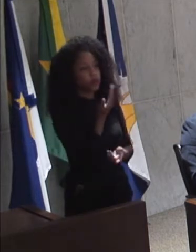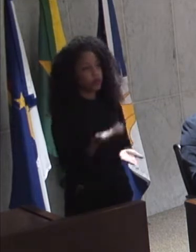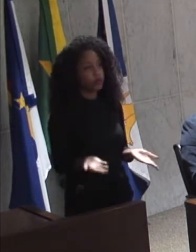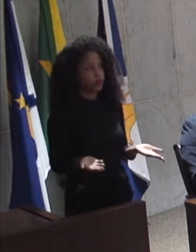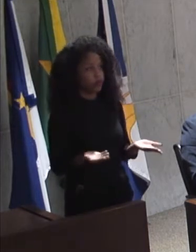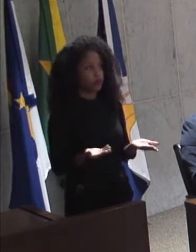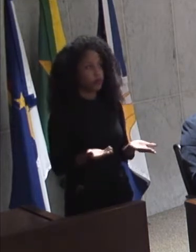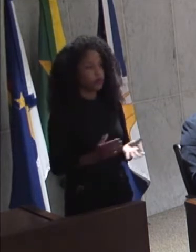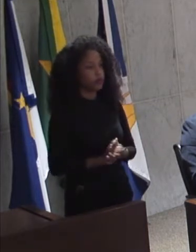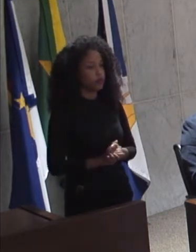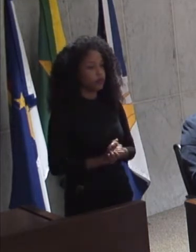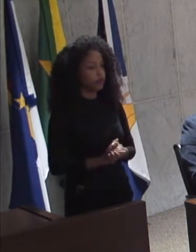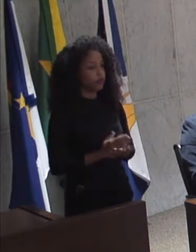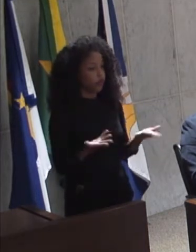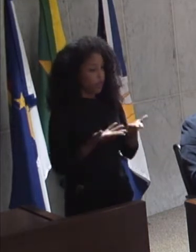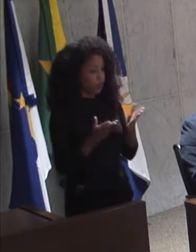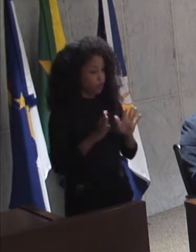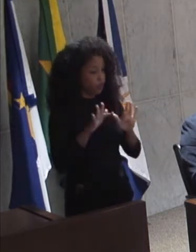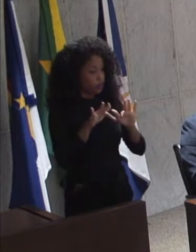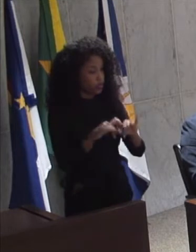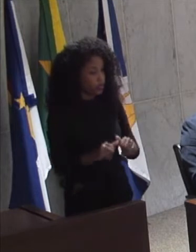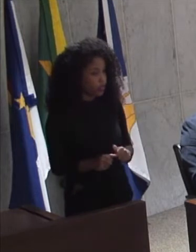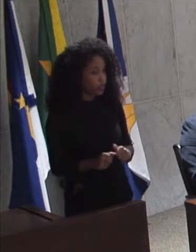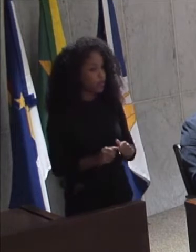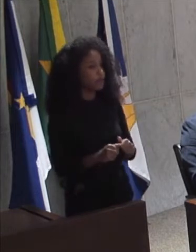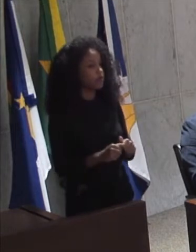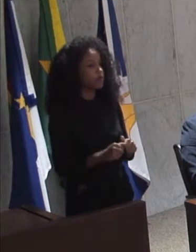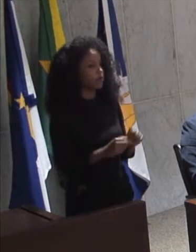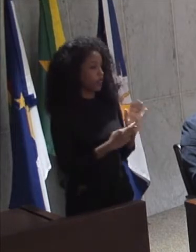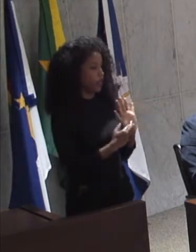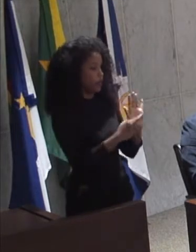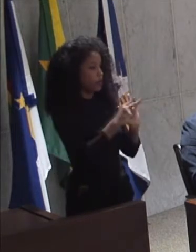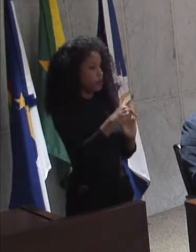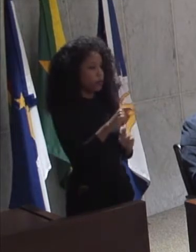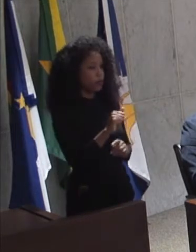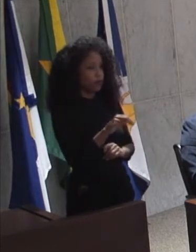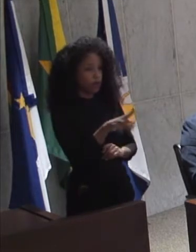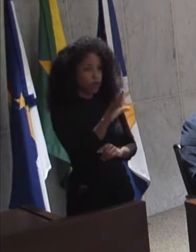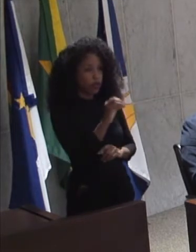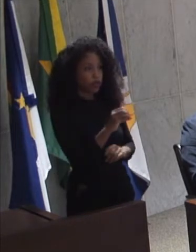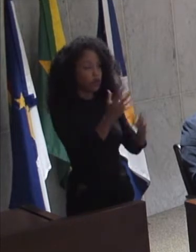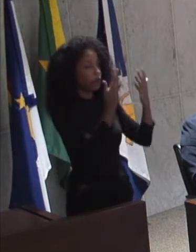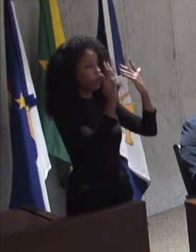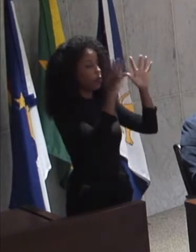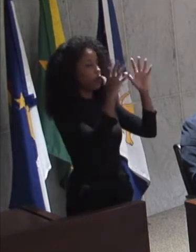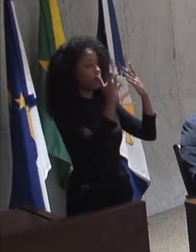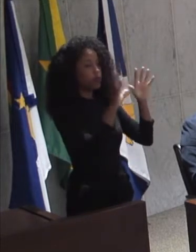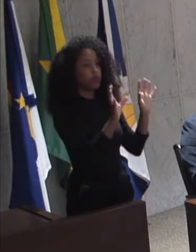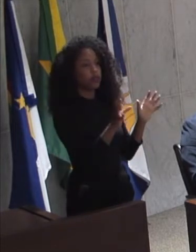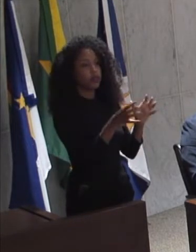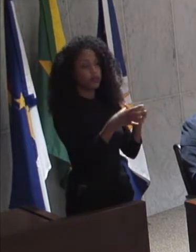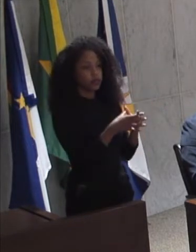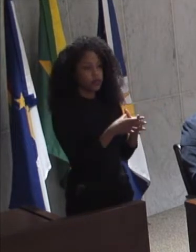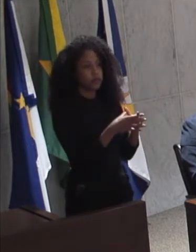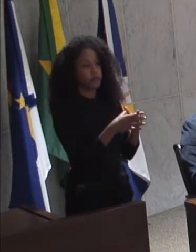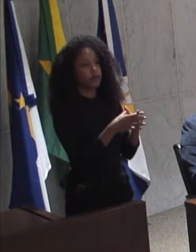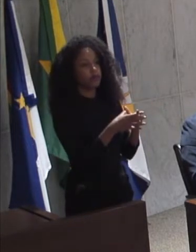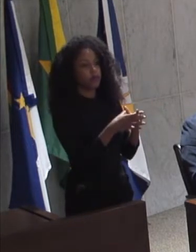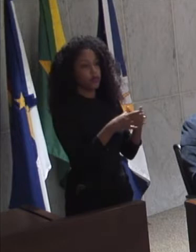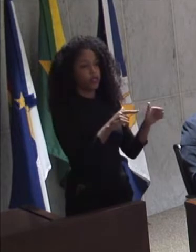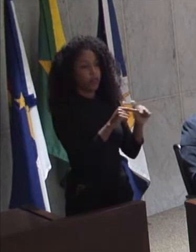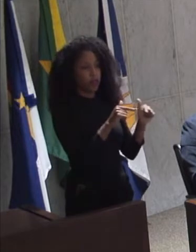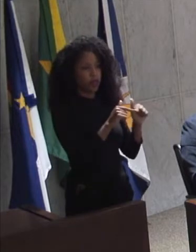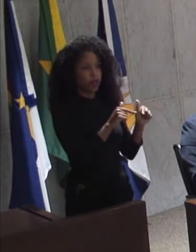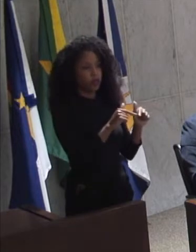para concluir, eu quero, em nome de Paulinho, agradecer, né, parabenizar a Central Única dos Trabalhadores. Se não fosse